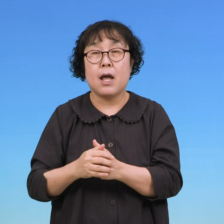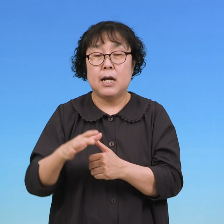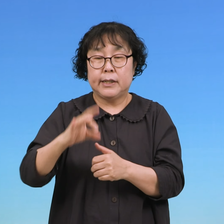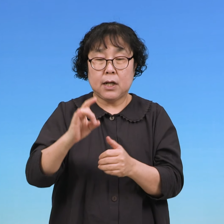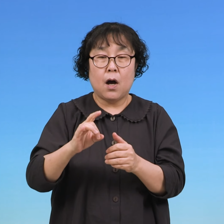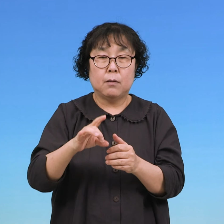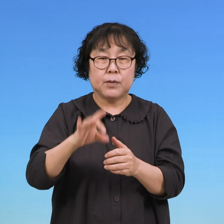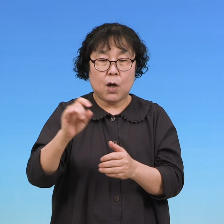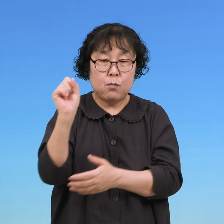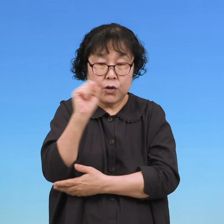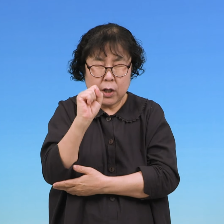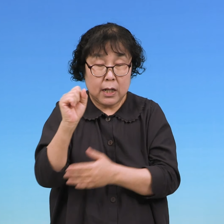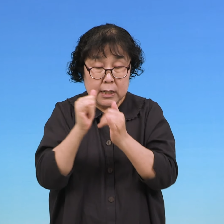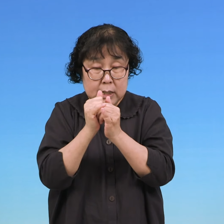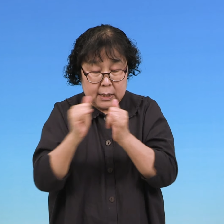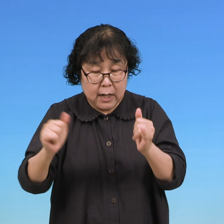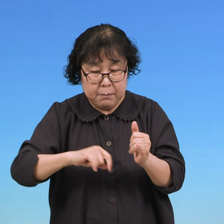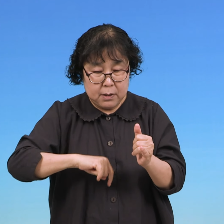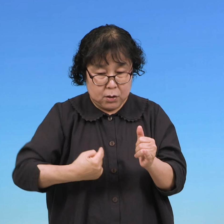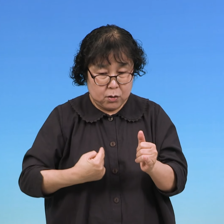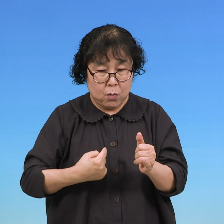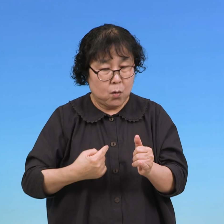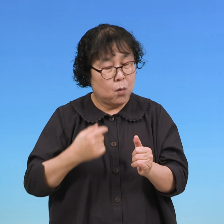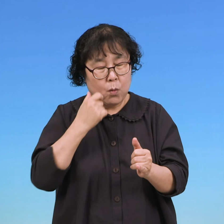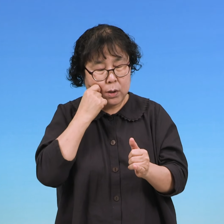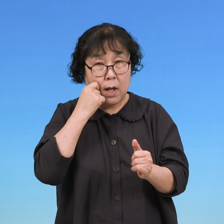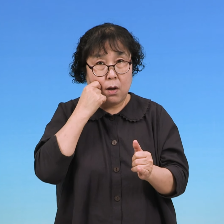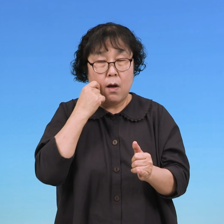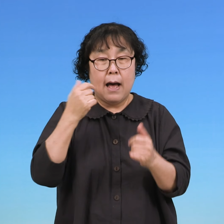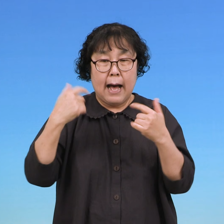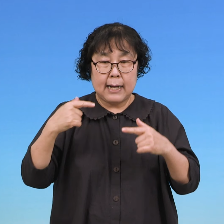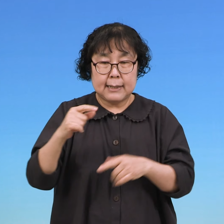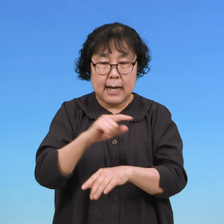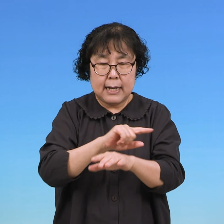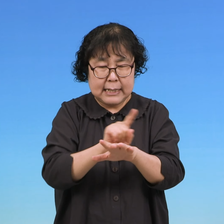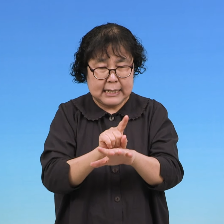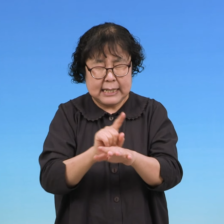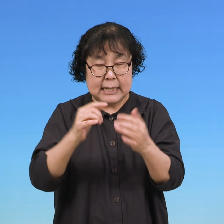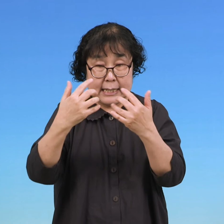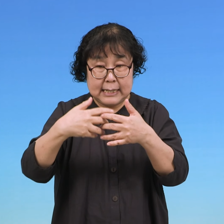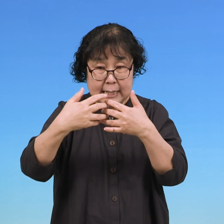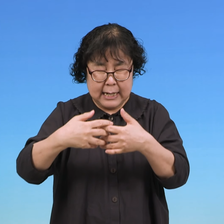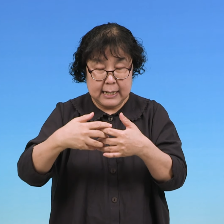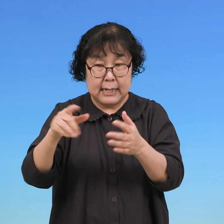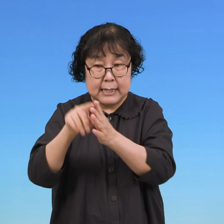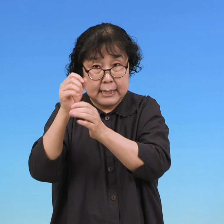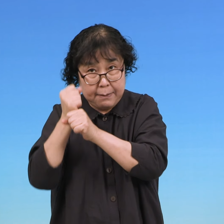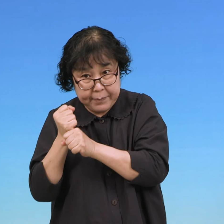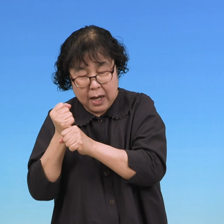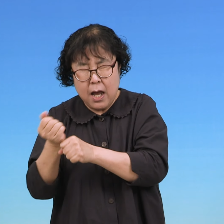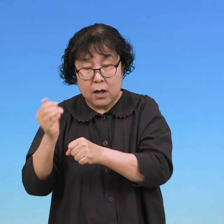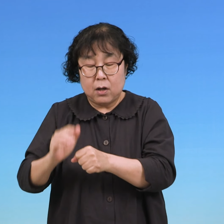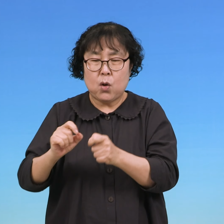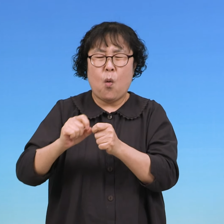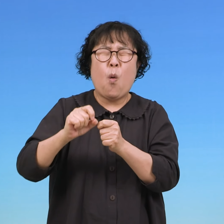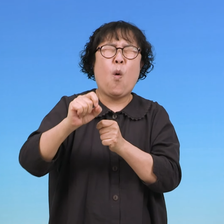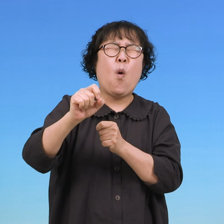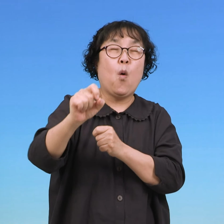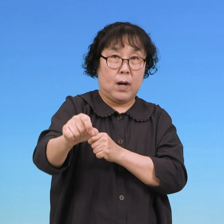목회자들 언제 보면은 자기 다림줄을 의지하고 있네요. 그래서 항상 성령의 은혜를 의지하고